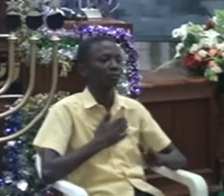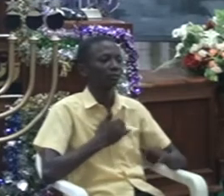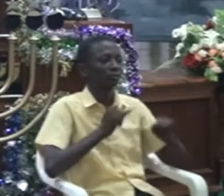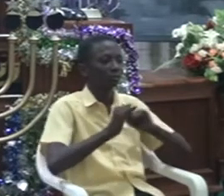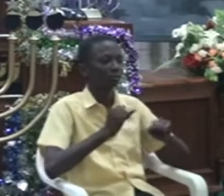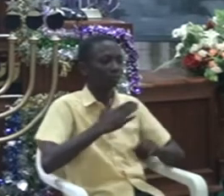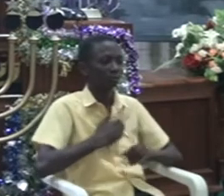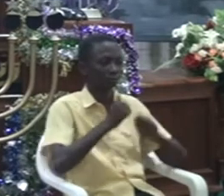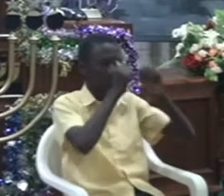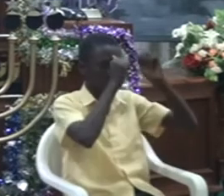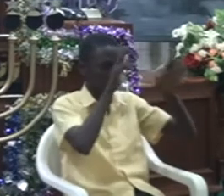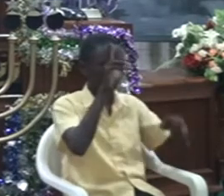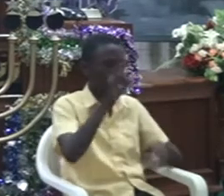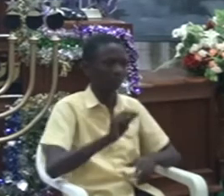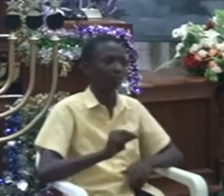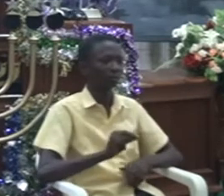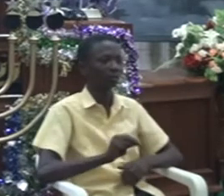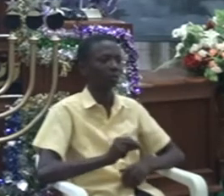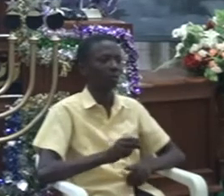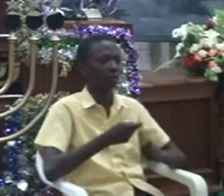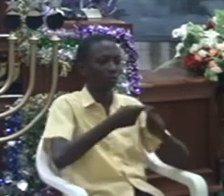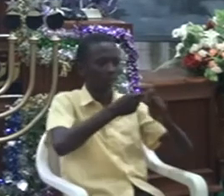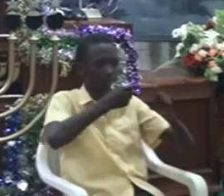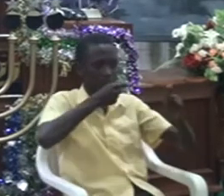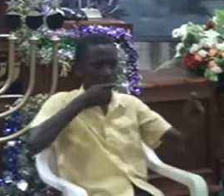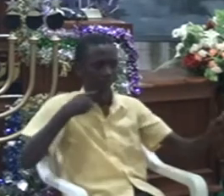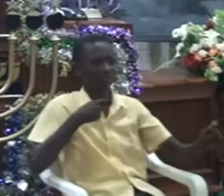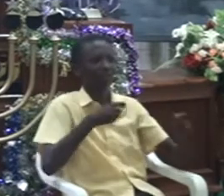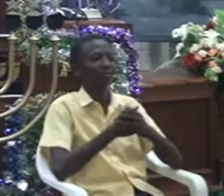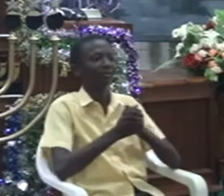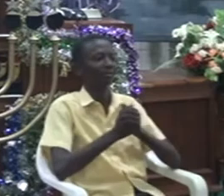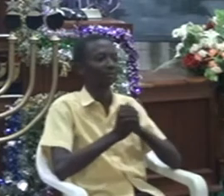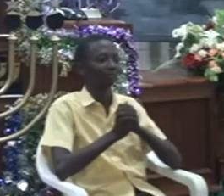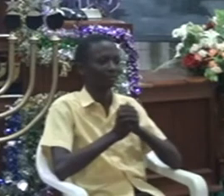mon père ne l'attire. Isipokuwa baba yangu ndio mwenye amemvuta.